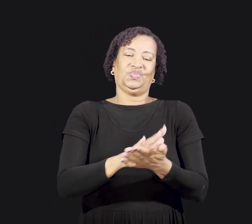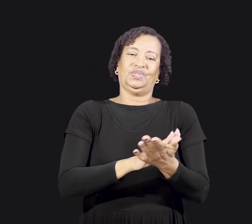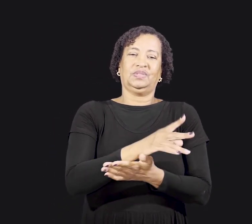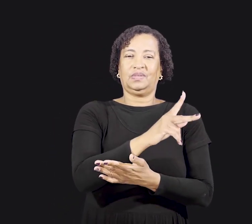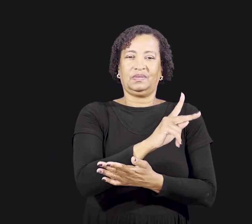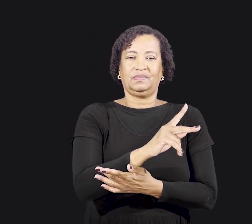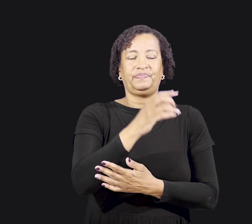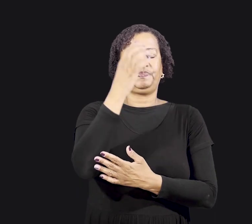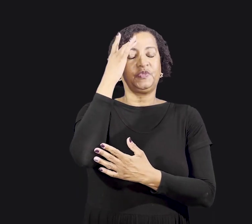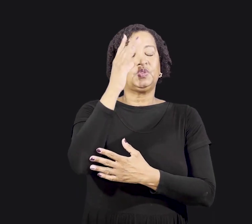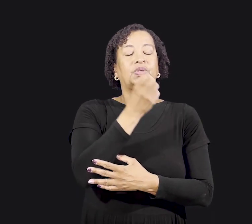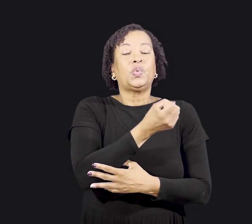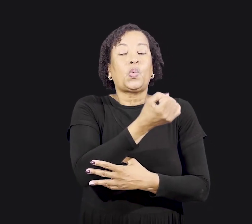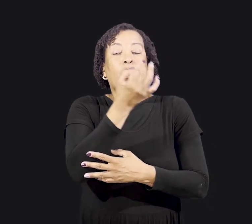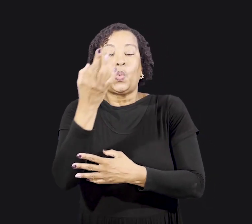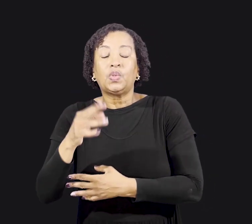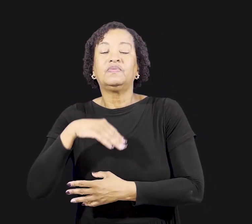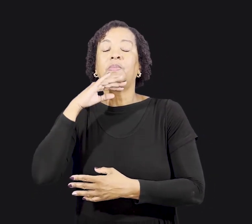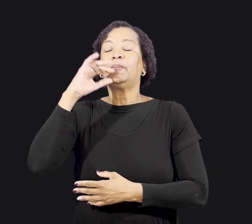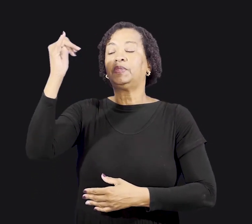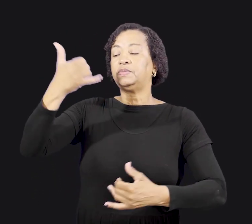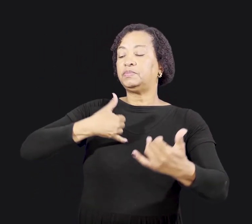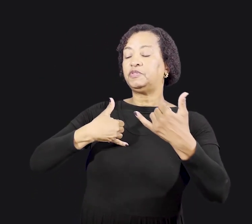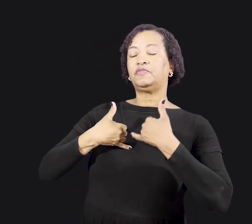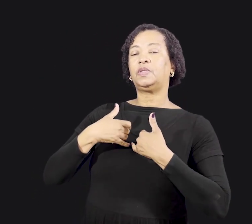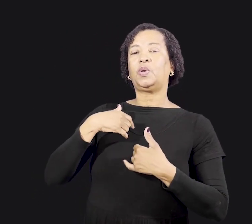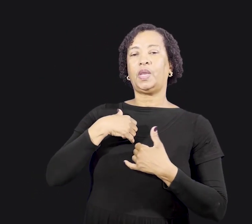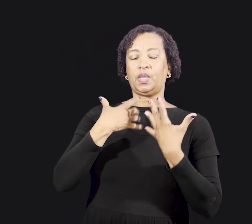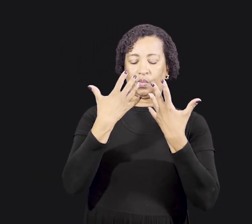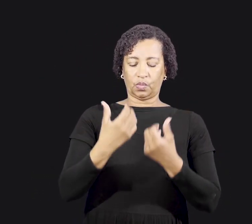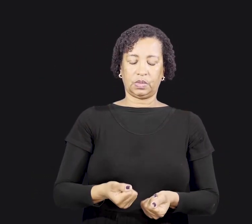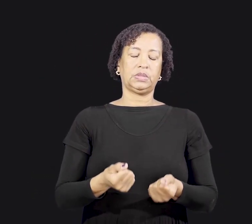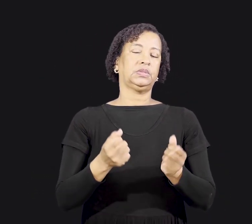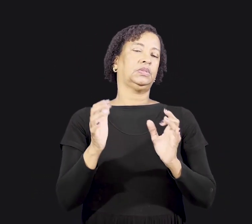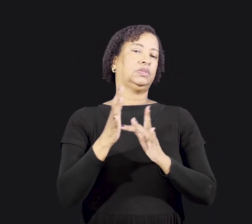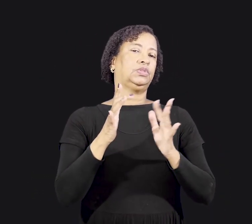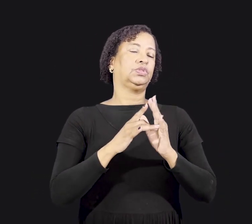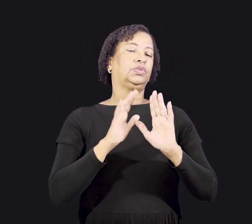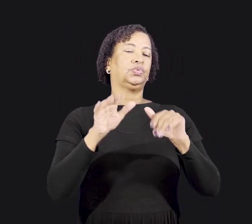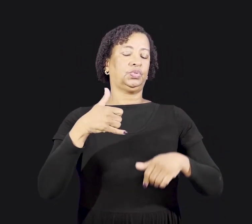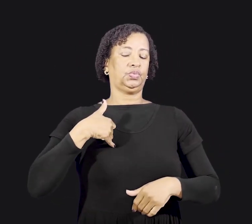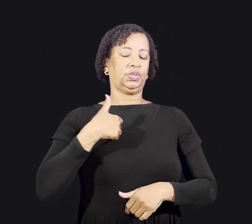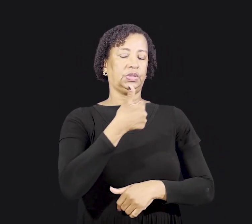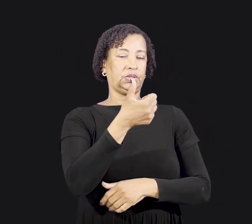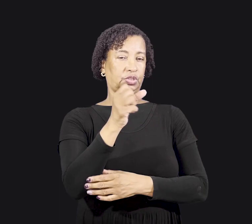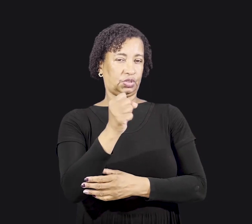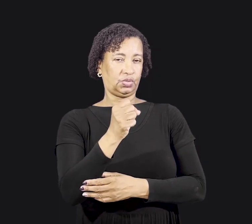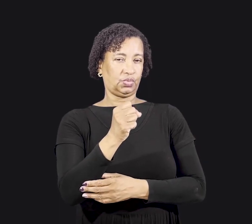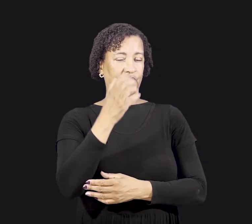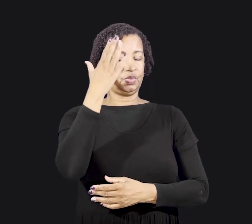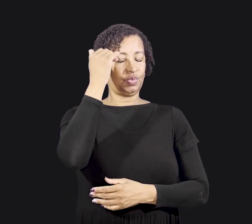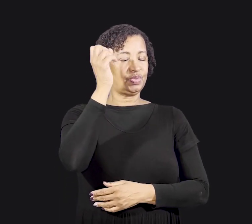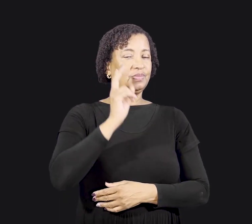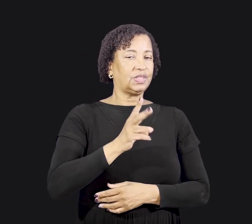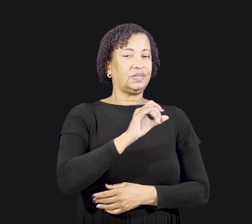Não sei quantas vezes ela me disse isso. Eu só me converti quando tinha 18 anos. E sempre soube que se eu não